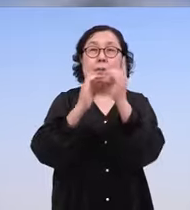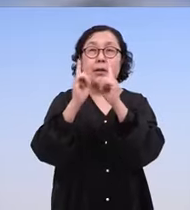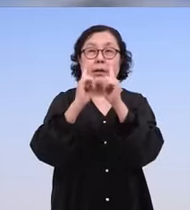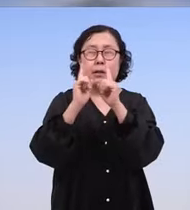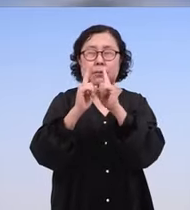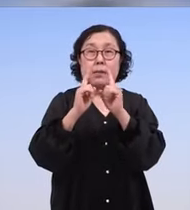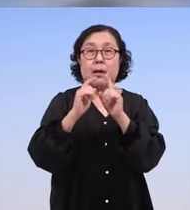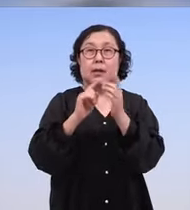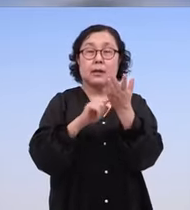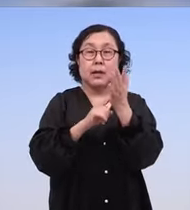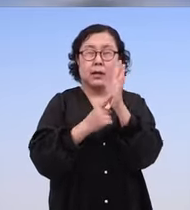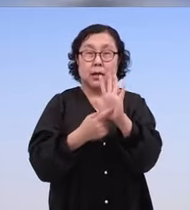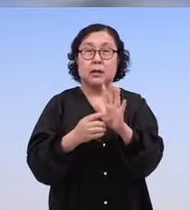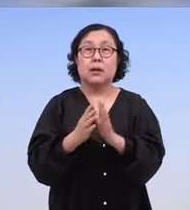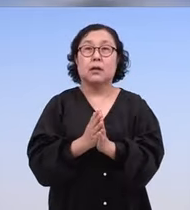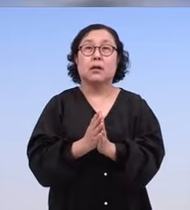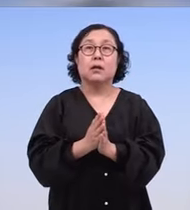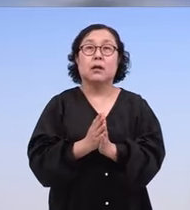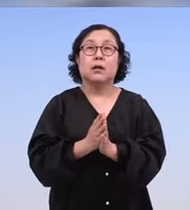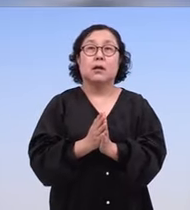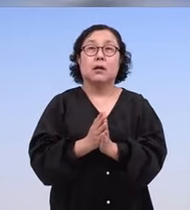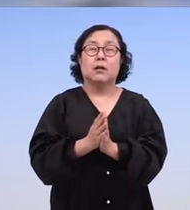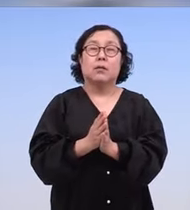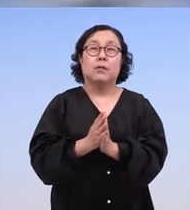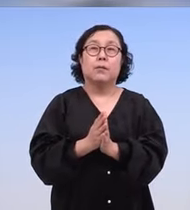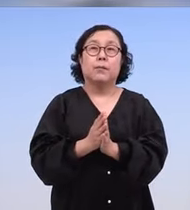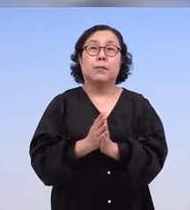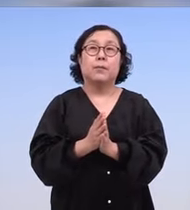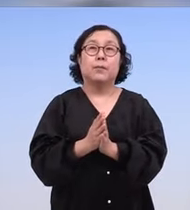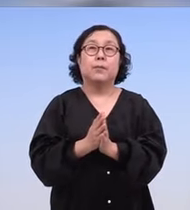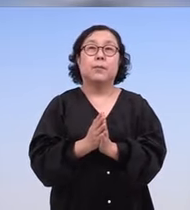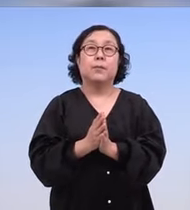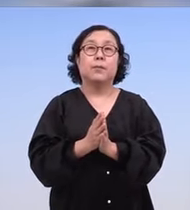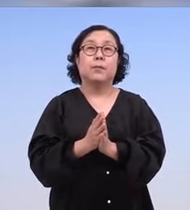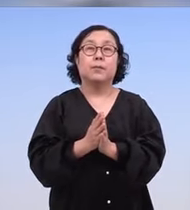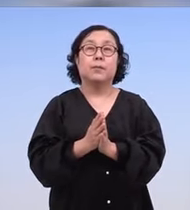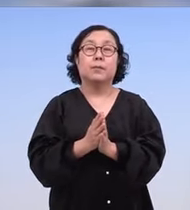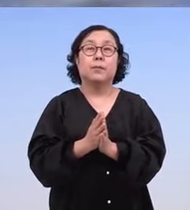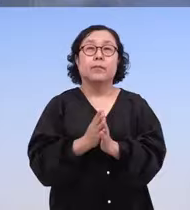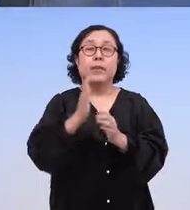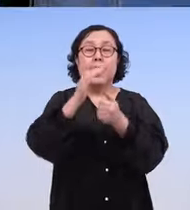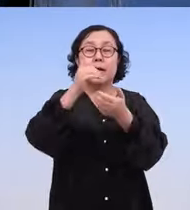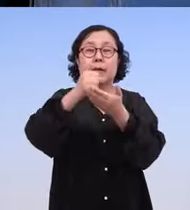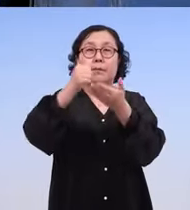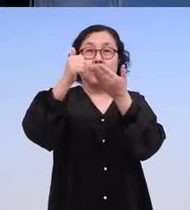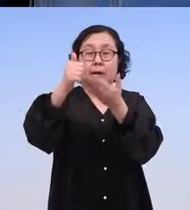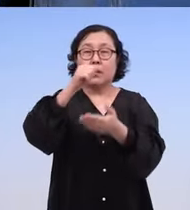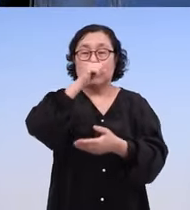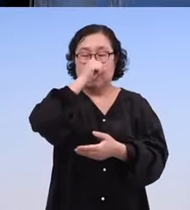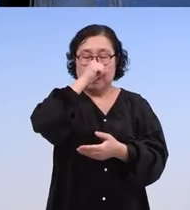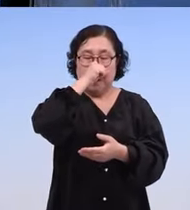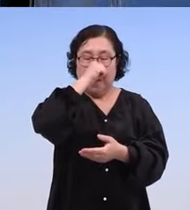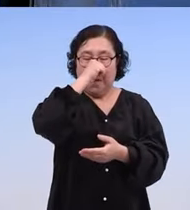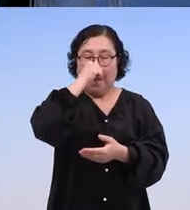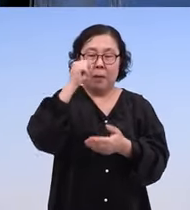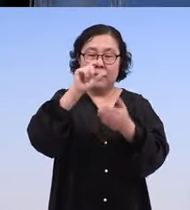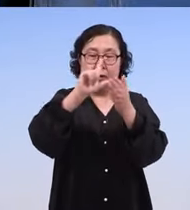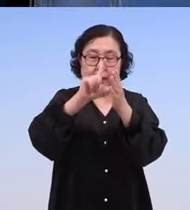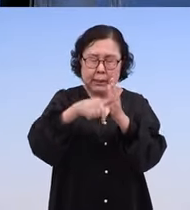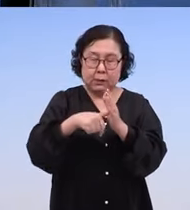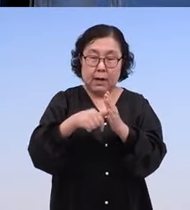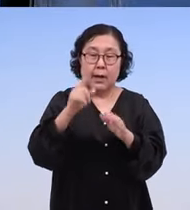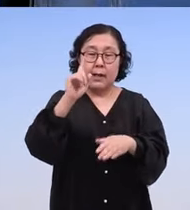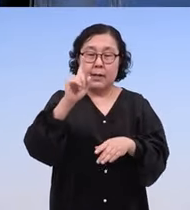본문을 다루고 있는 그 WBC 주석을 보다 보니까 이렇게 설명하는 부분이 있더라고요. 하나님께서는 좋은 시기와